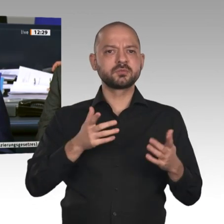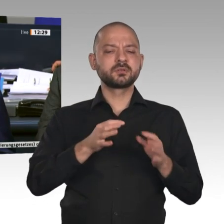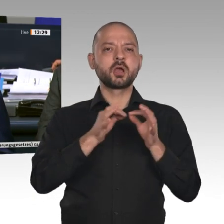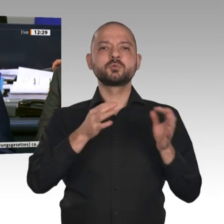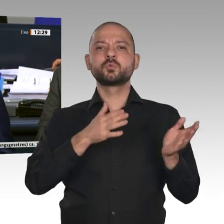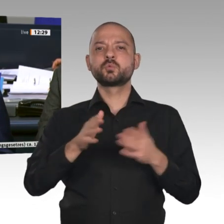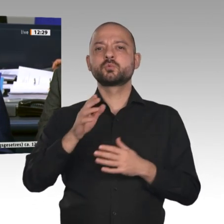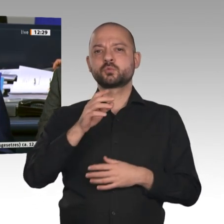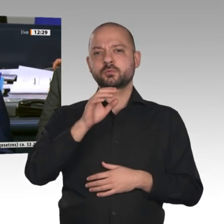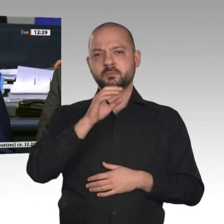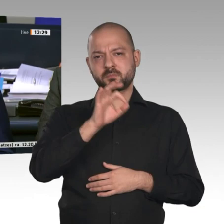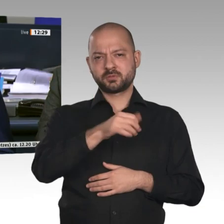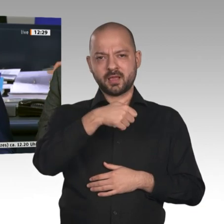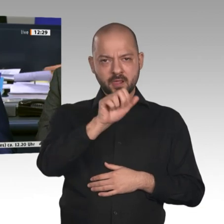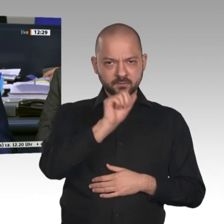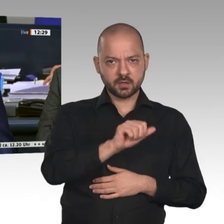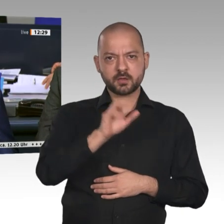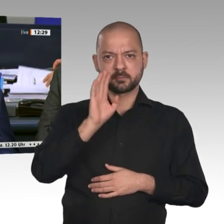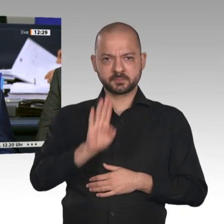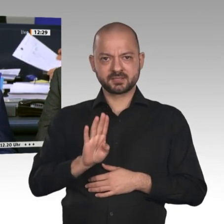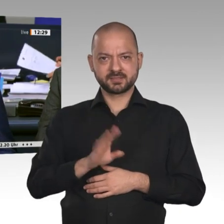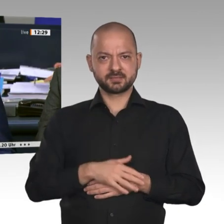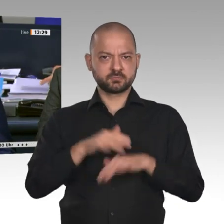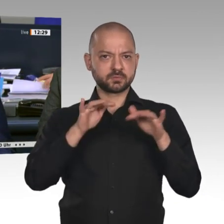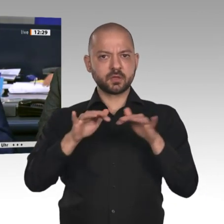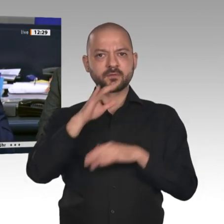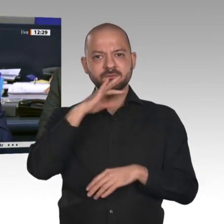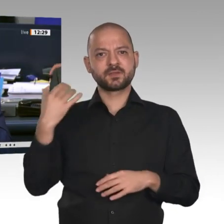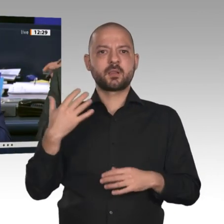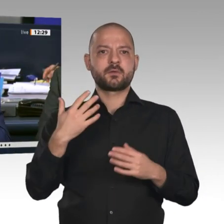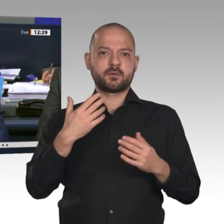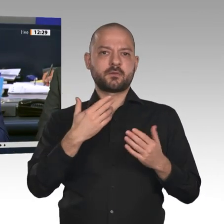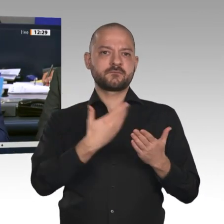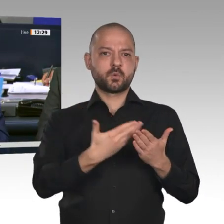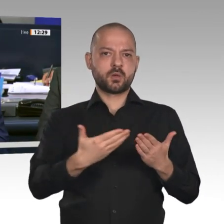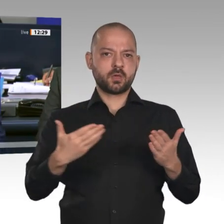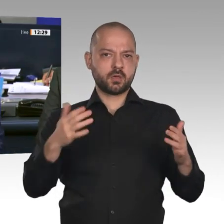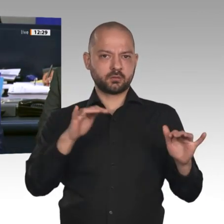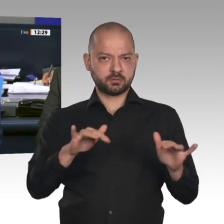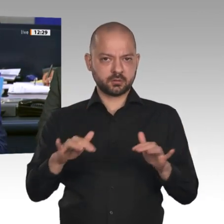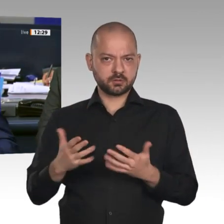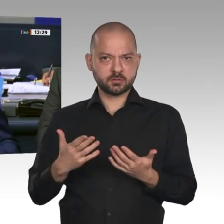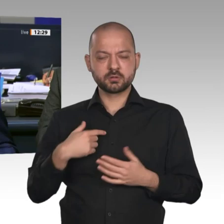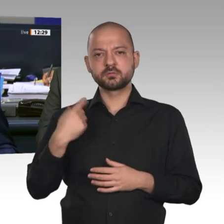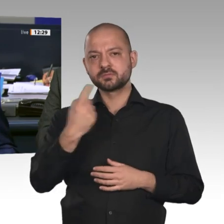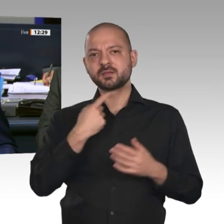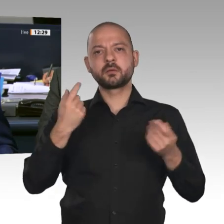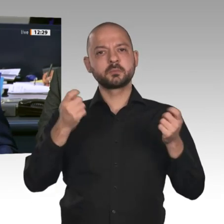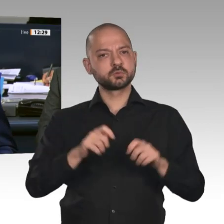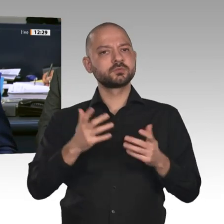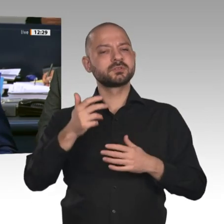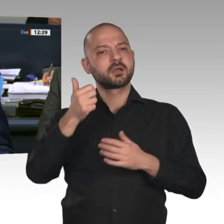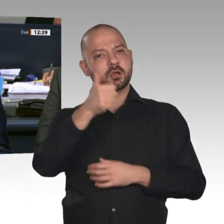Einbürgerungsanspruch für alle Nachfahren der Verfolgten des NS-Regimes. Für die Aussprache wurde eine Dauer von 60 Minuten beschlossen.